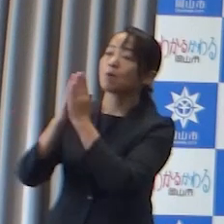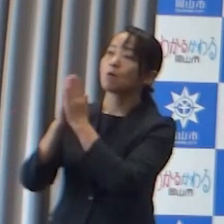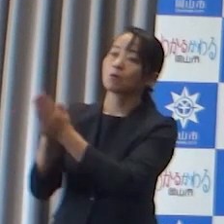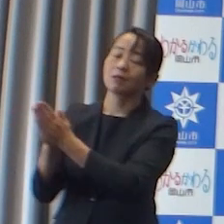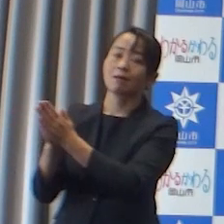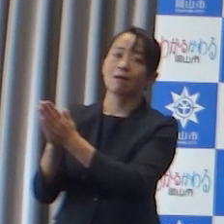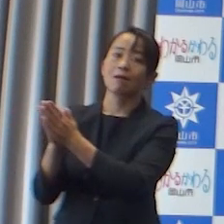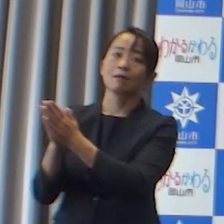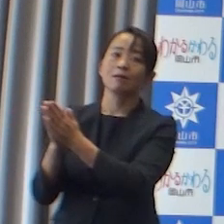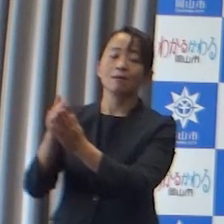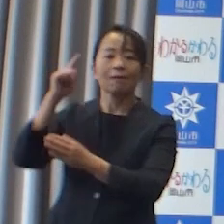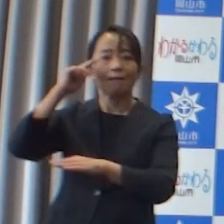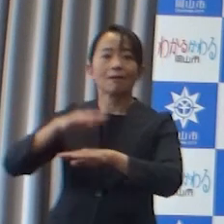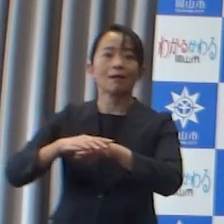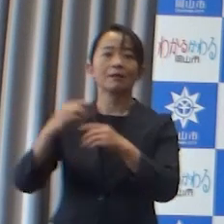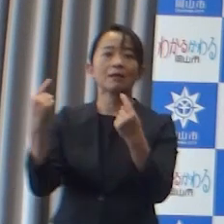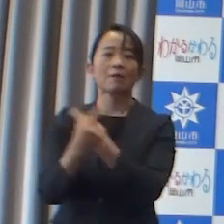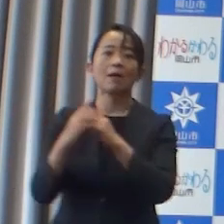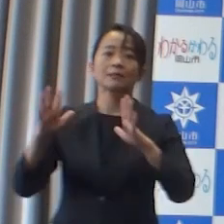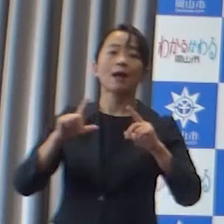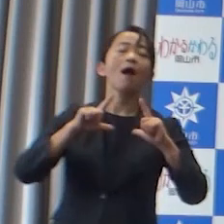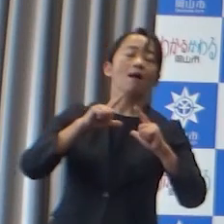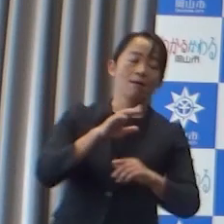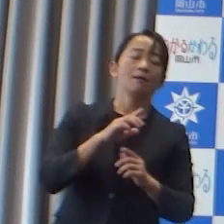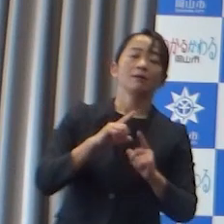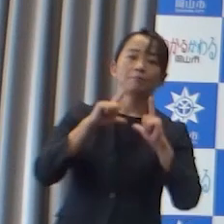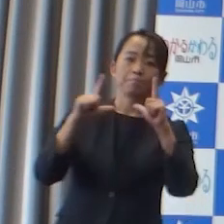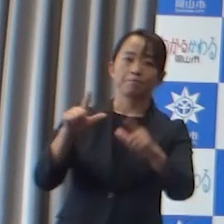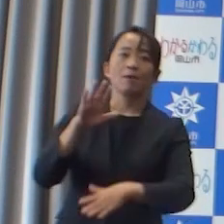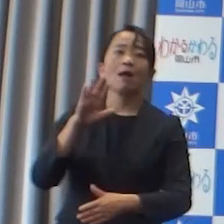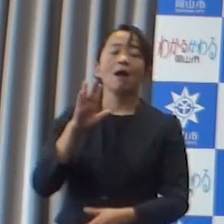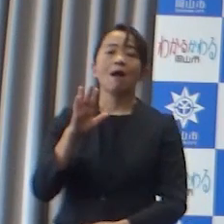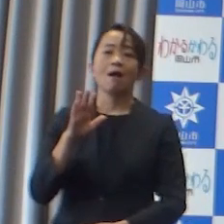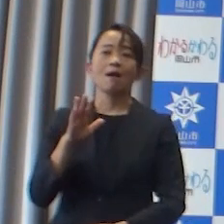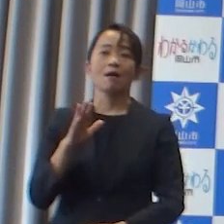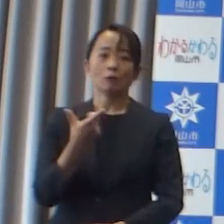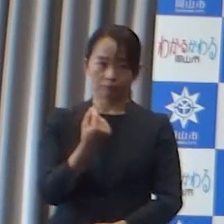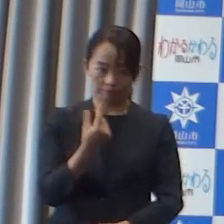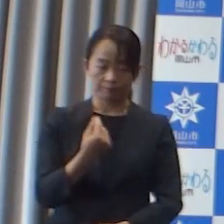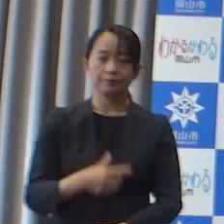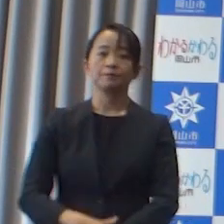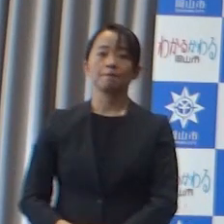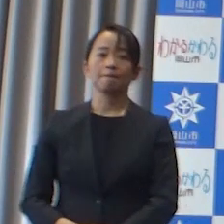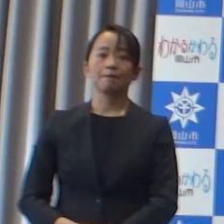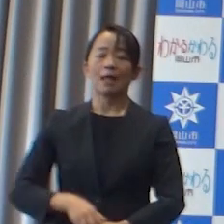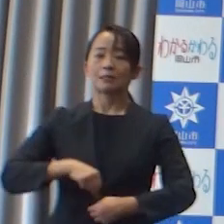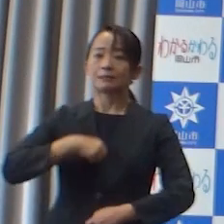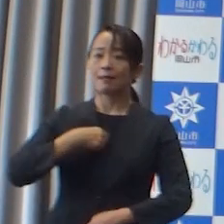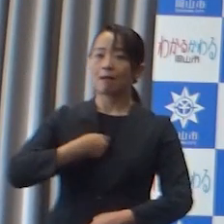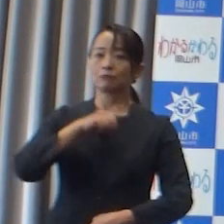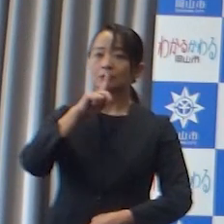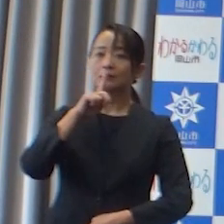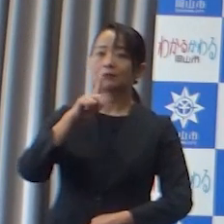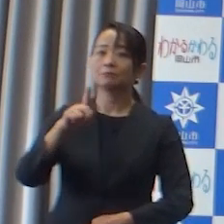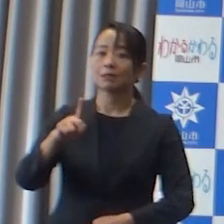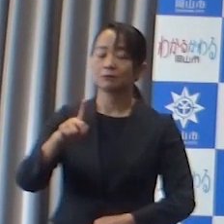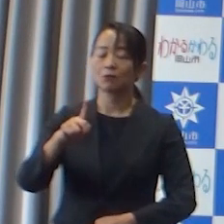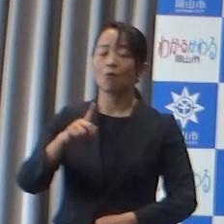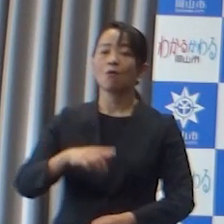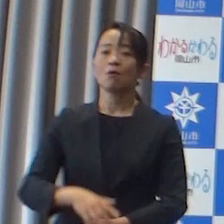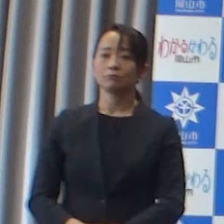ません。はい、 はい、 先ほどちょっと正確、もっと正確に言うとですね、